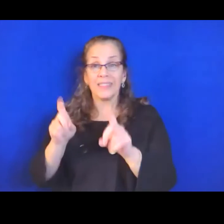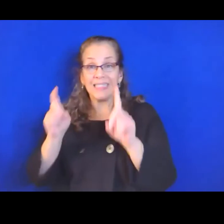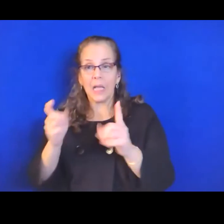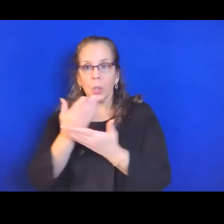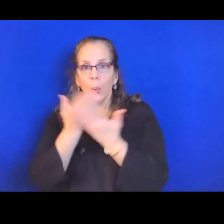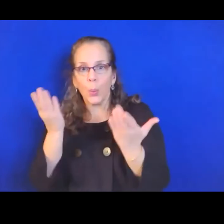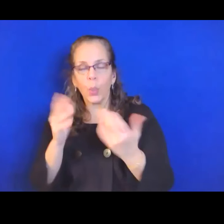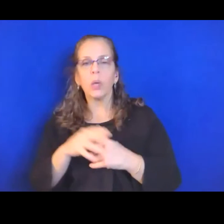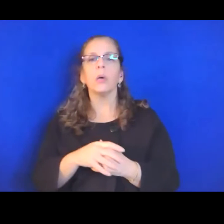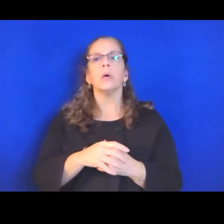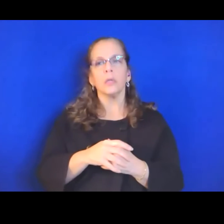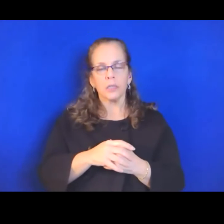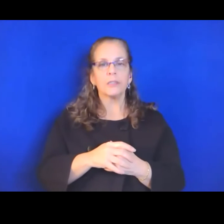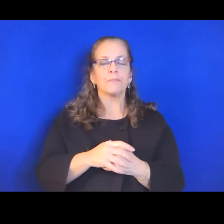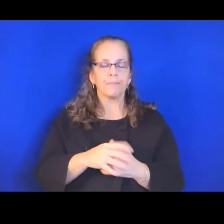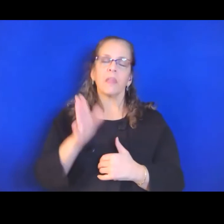个人在